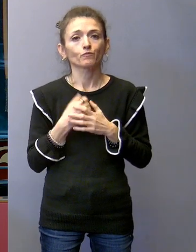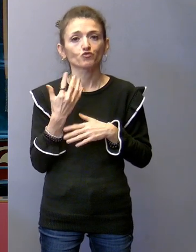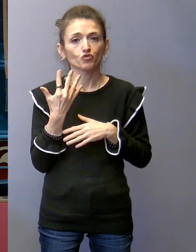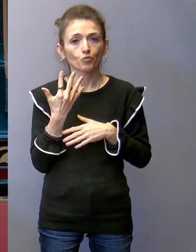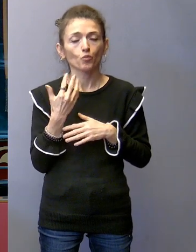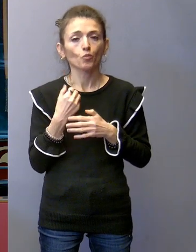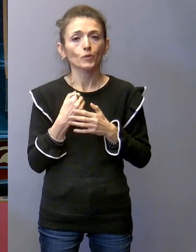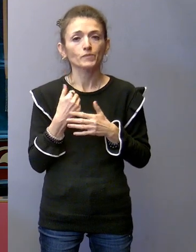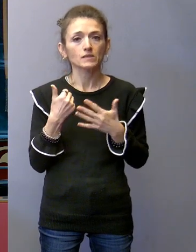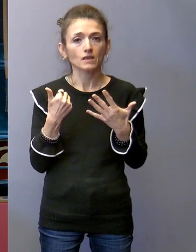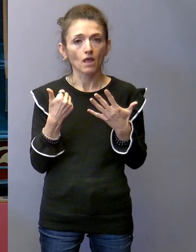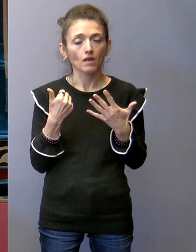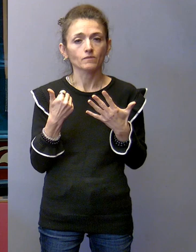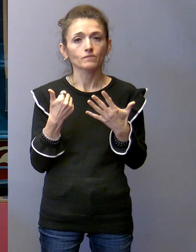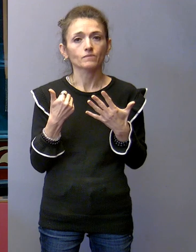5 6